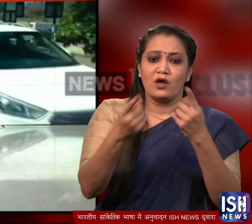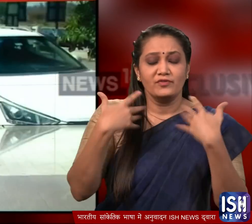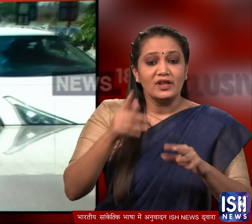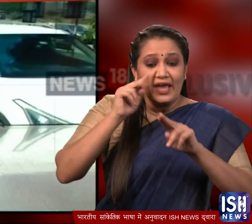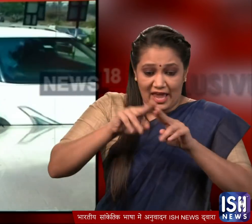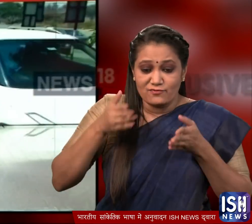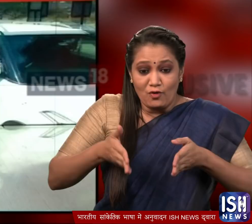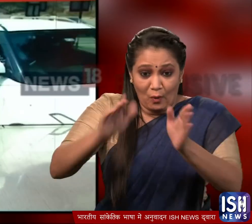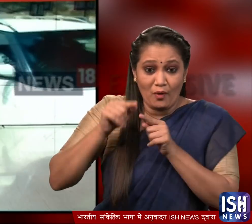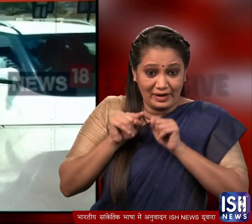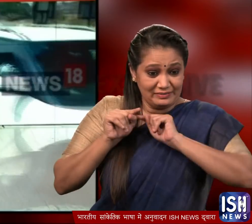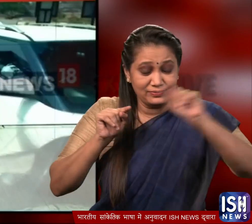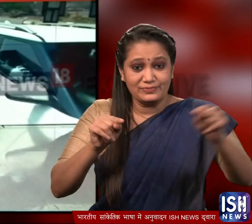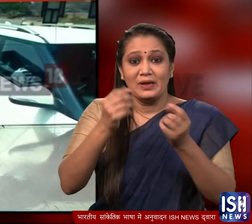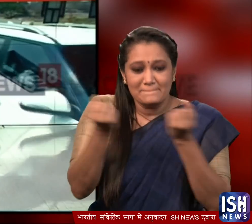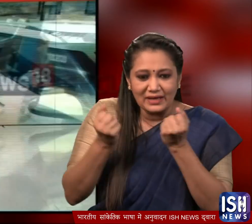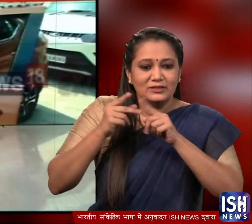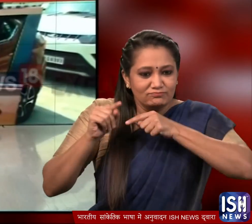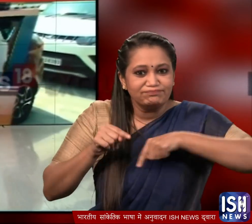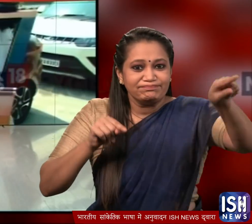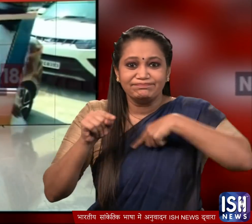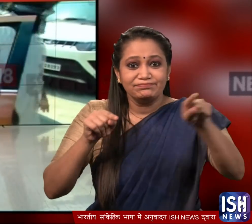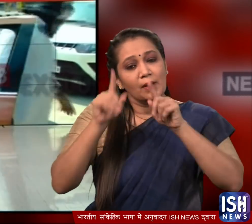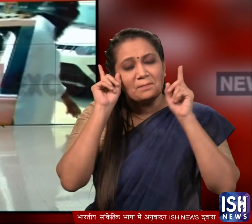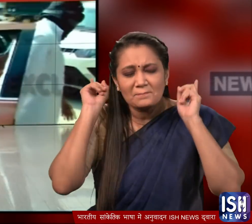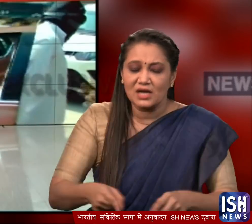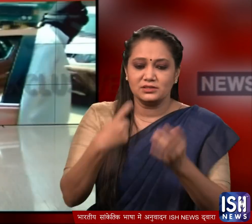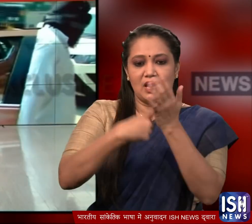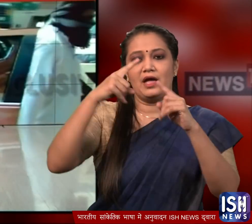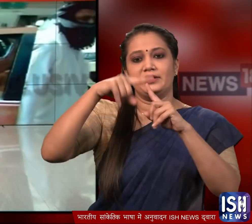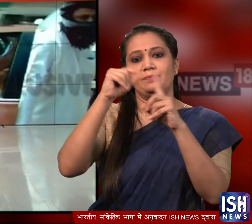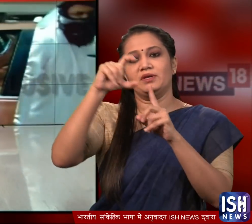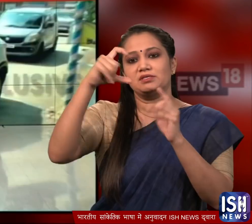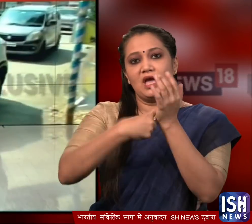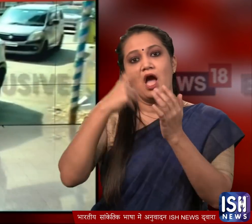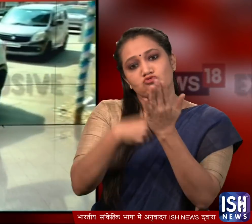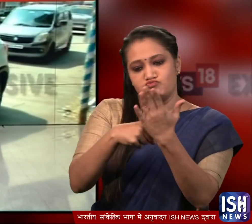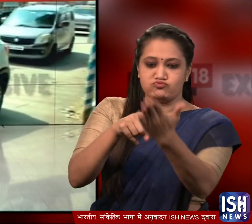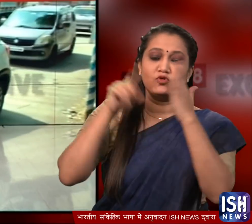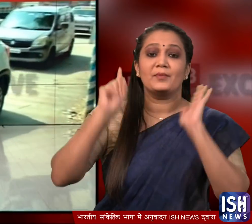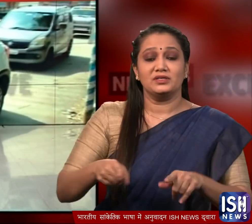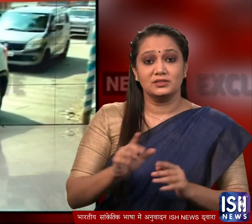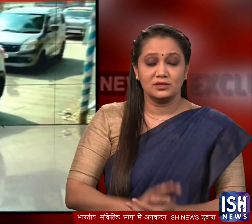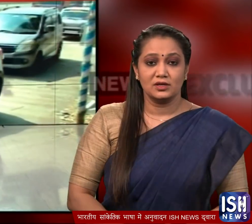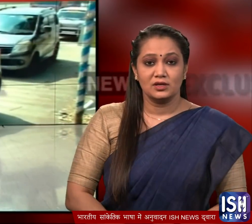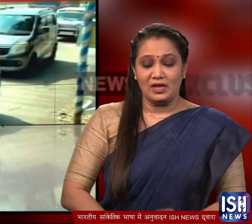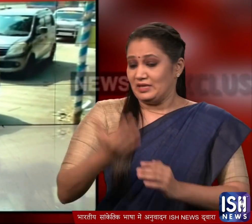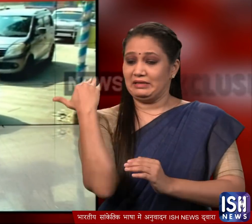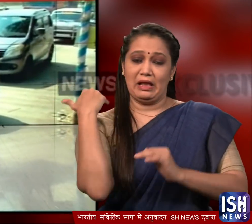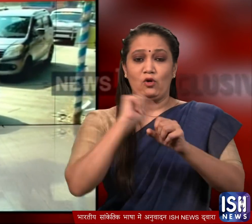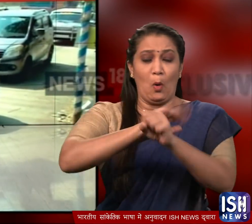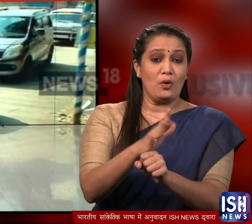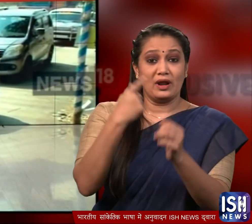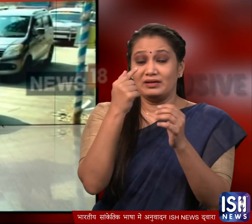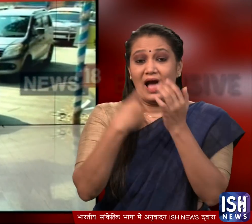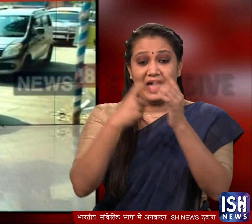आदेश जारी किया था कि सड़क के रास्ते महाराष्ट्र से गुजरात आने वाले लोगों को अपनी RT-PCR टेस्ट रिपोर्ट दिखानी होगी, यानी जिनकी हाल